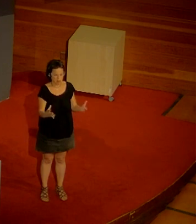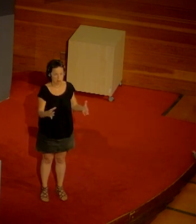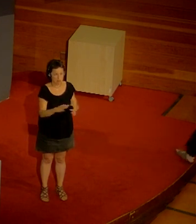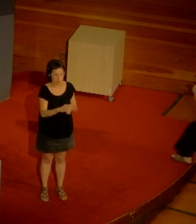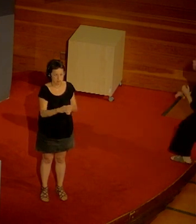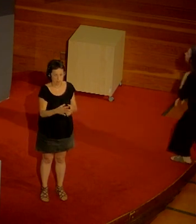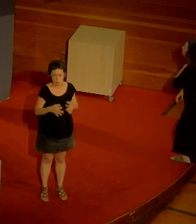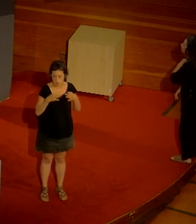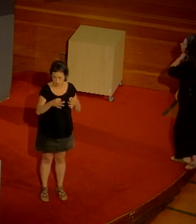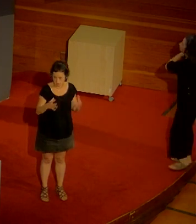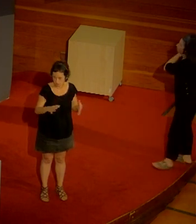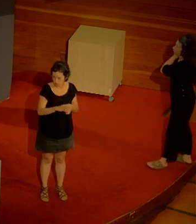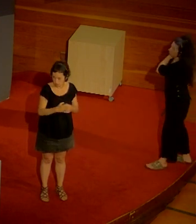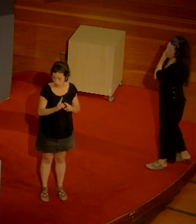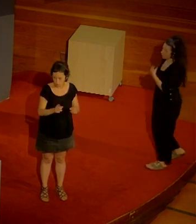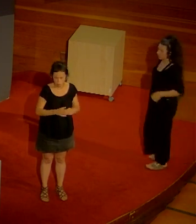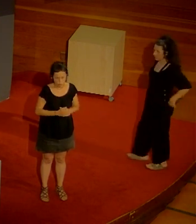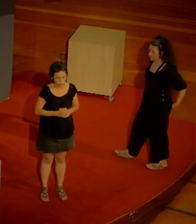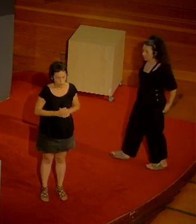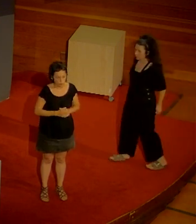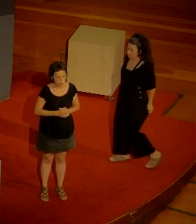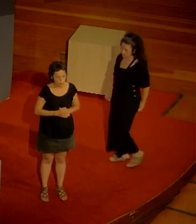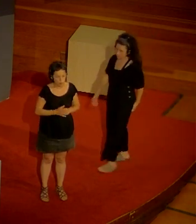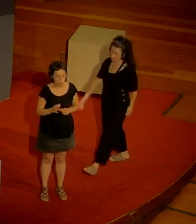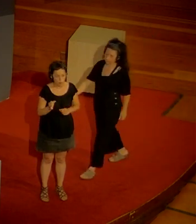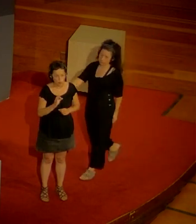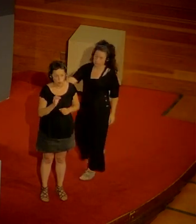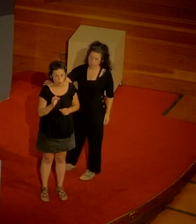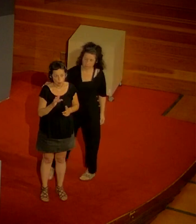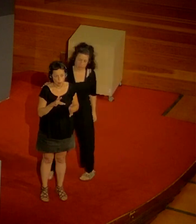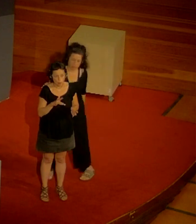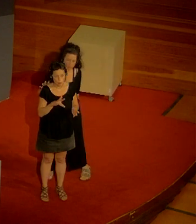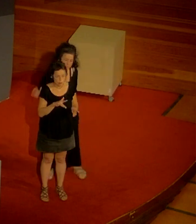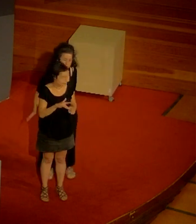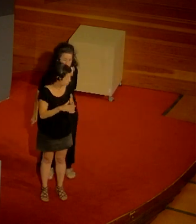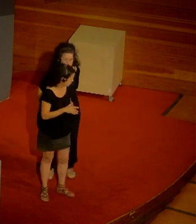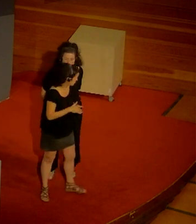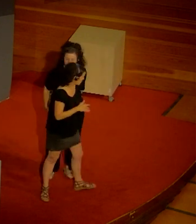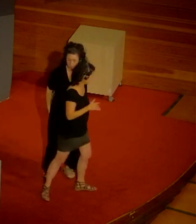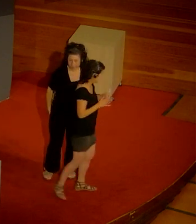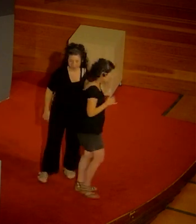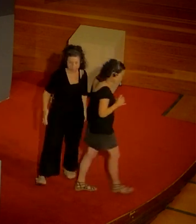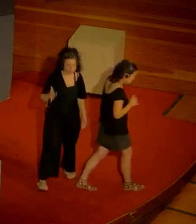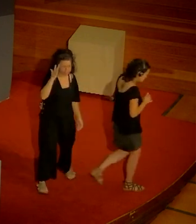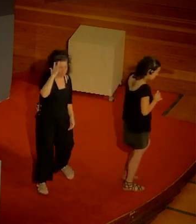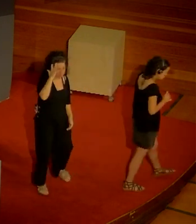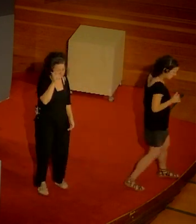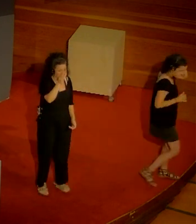¿no? O por ejemplo, también, ¿qué sucede? Que si hay una persona en un diario que lleva interior,